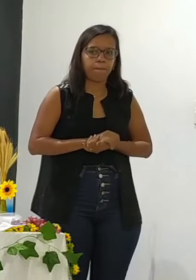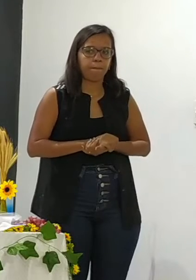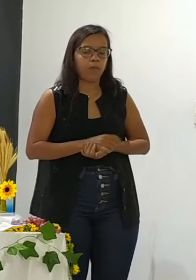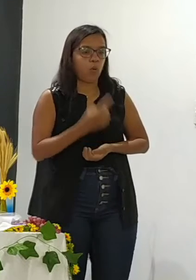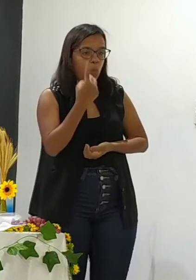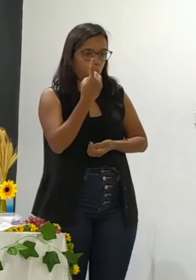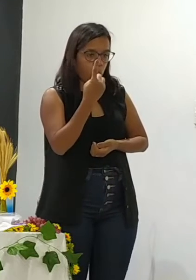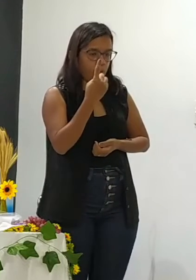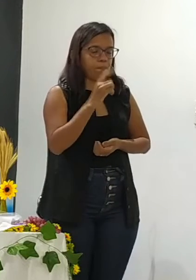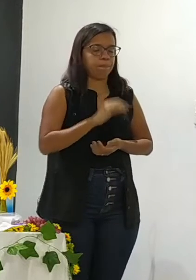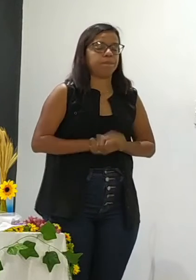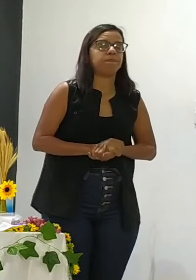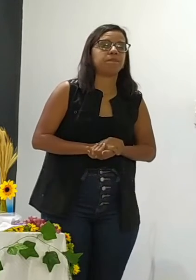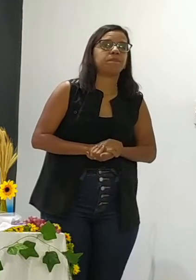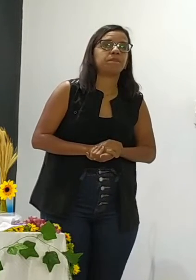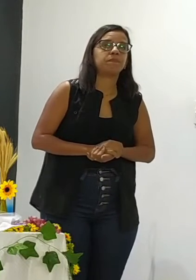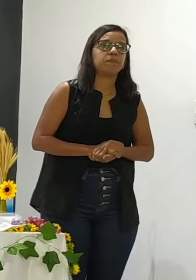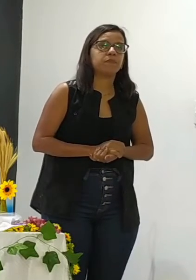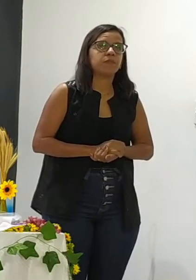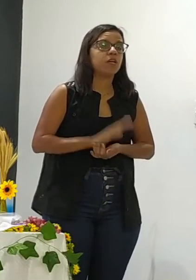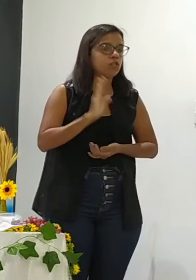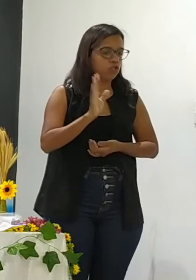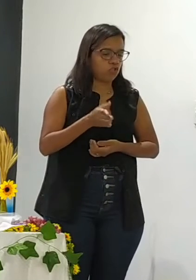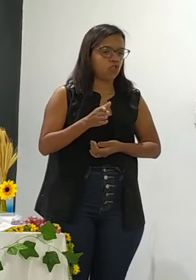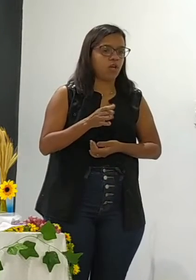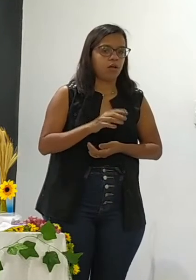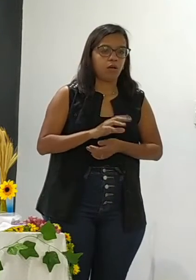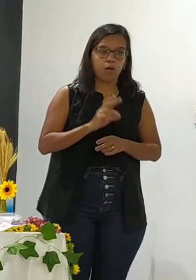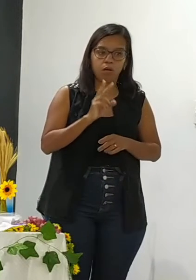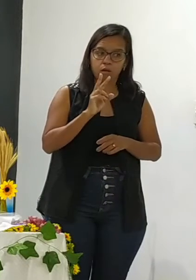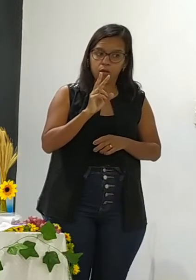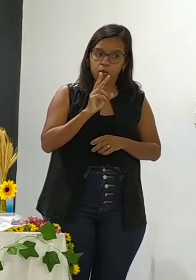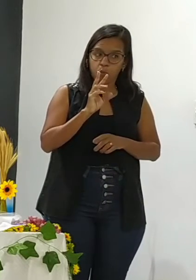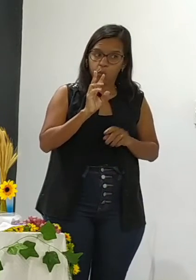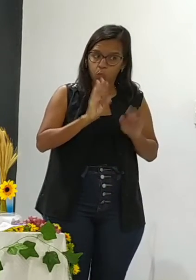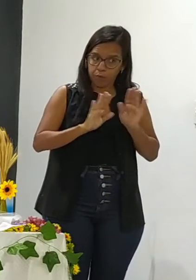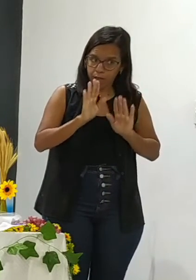Uma delas, eu já até falei aqui, cuidado com os beijos.